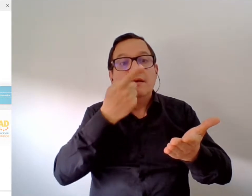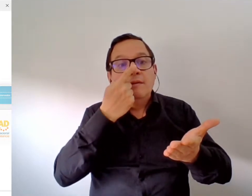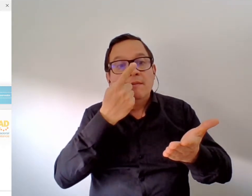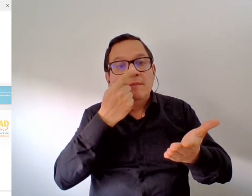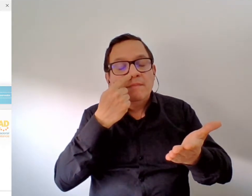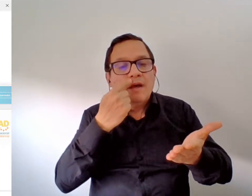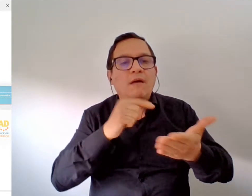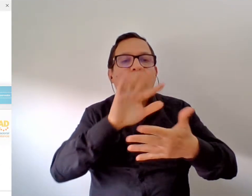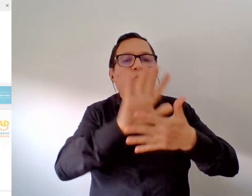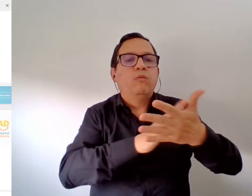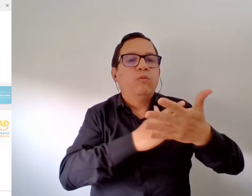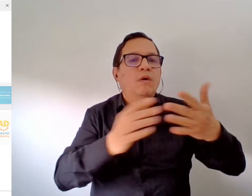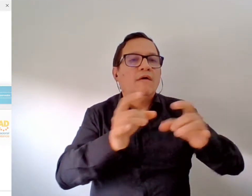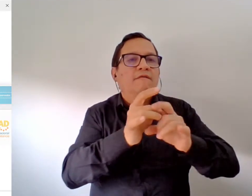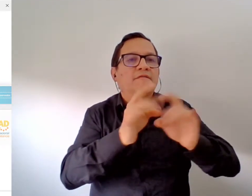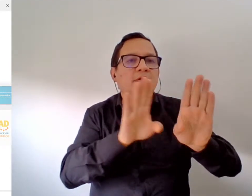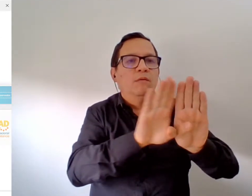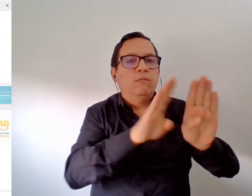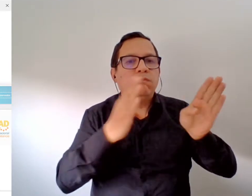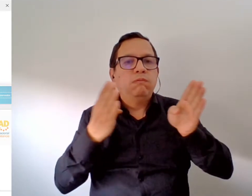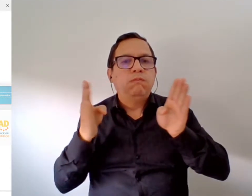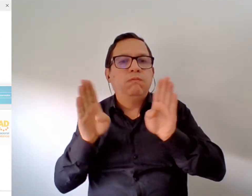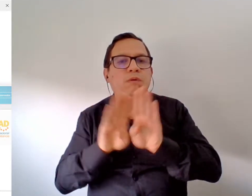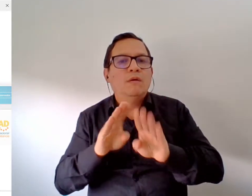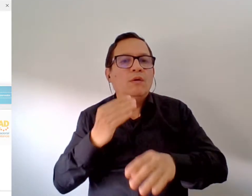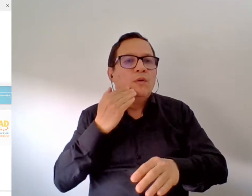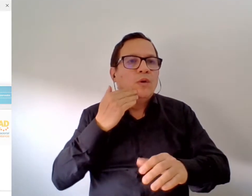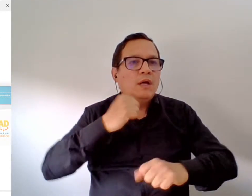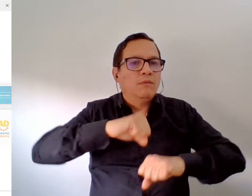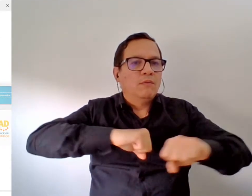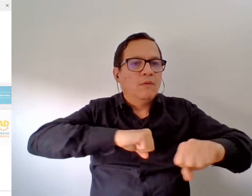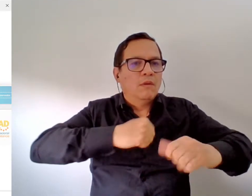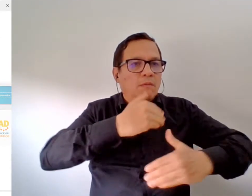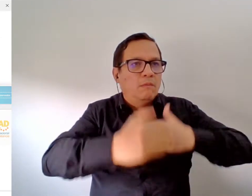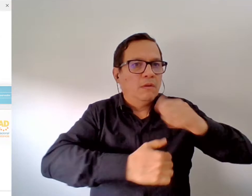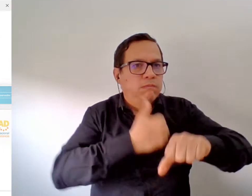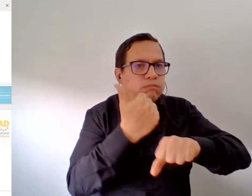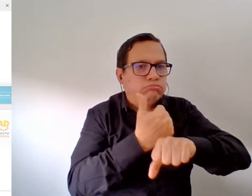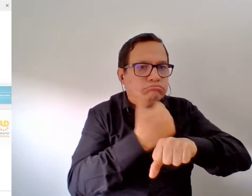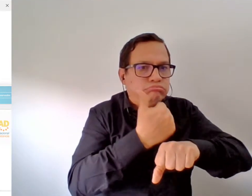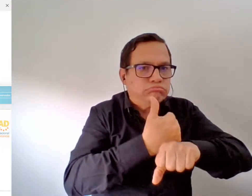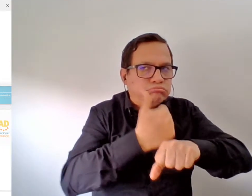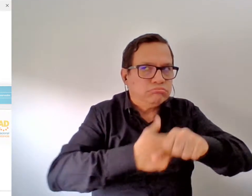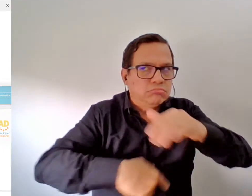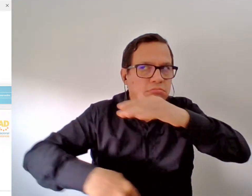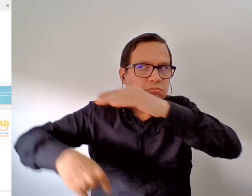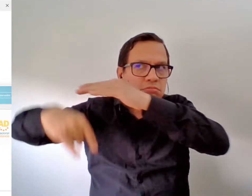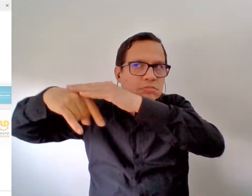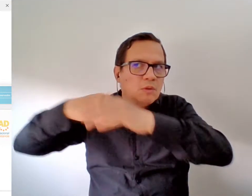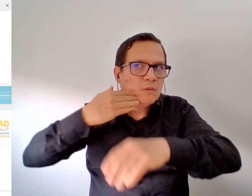revisar la agenda del curso para visualizar los tiempos de desarrollo y entrega.